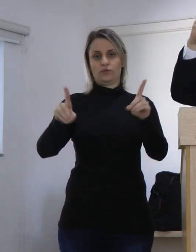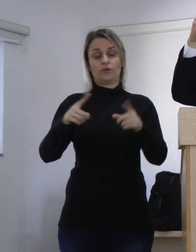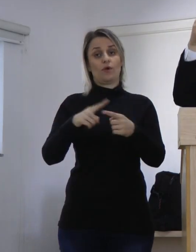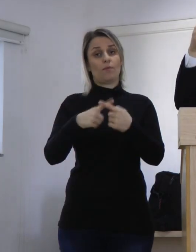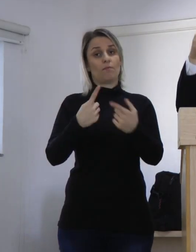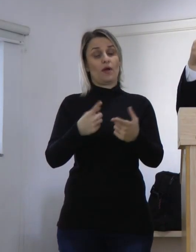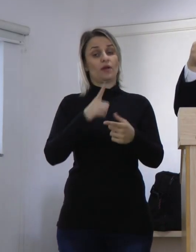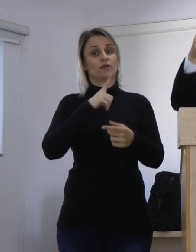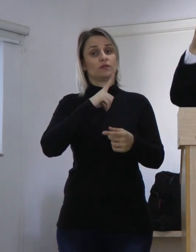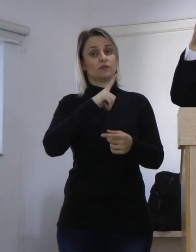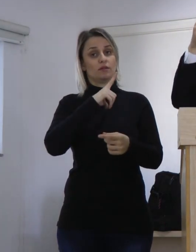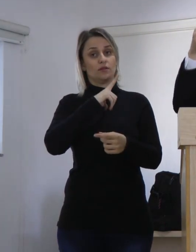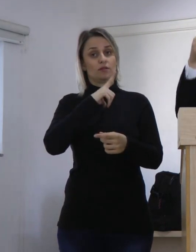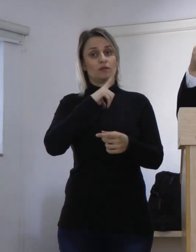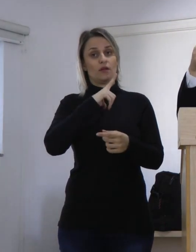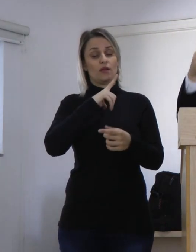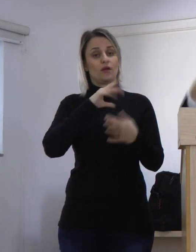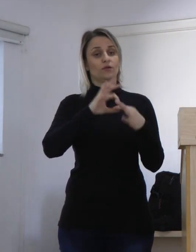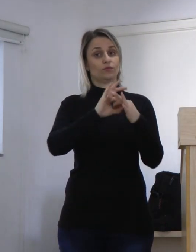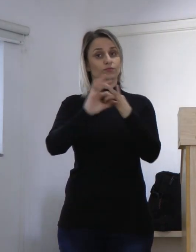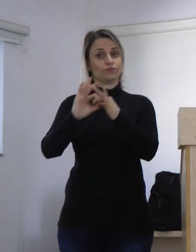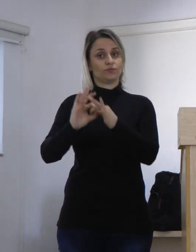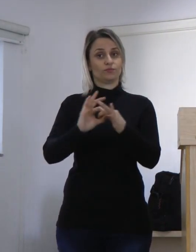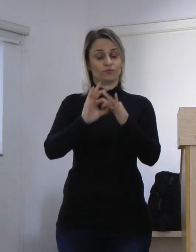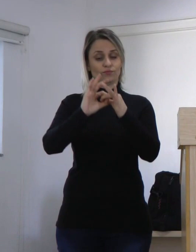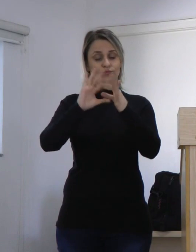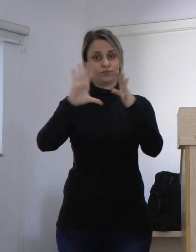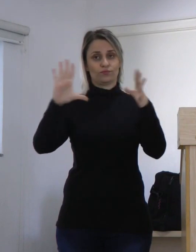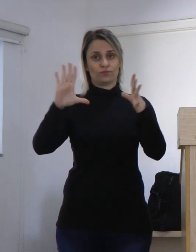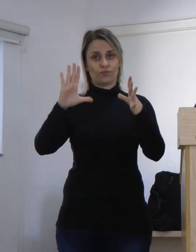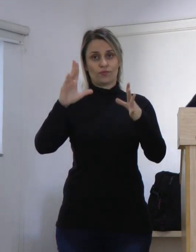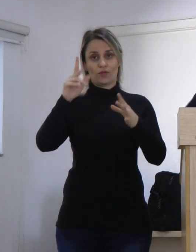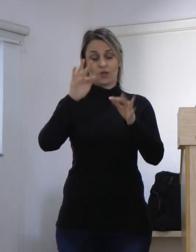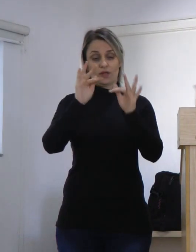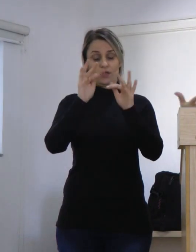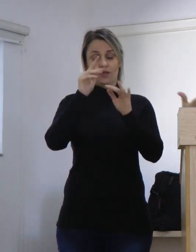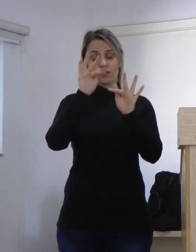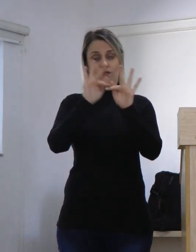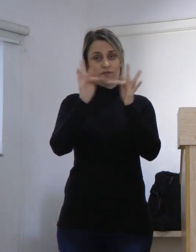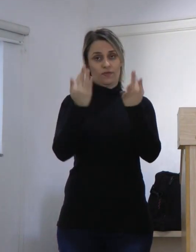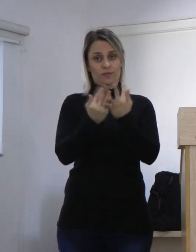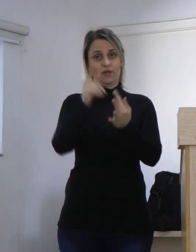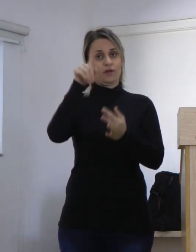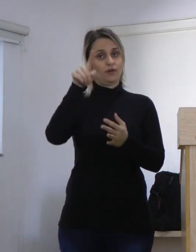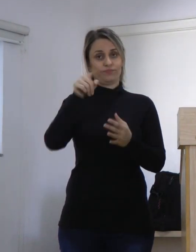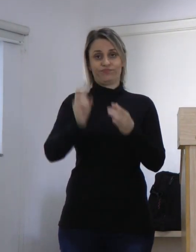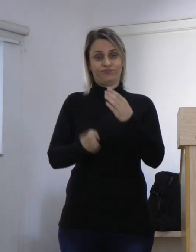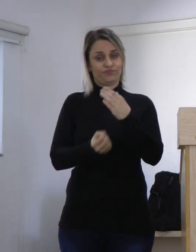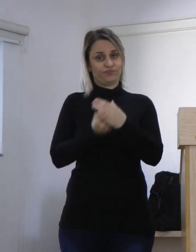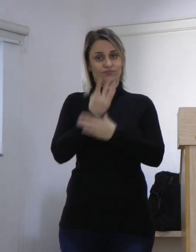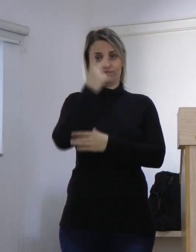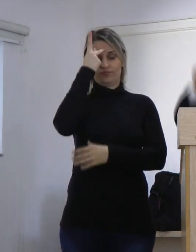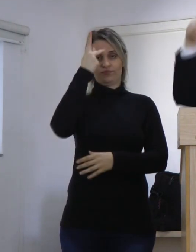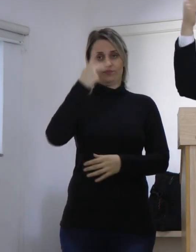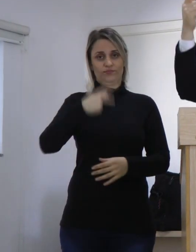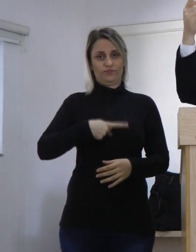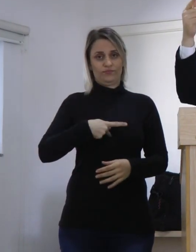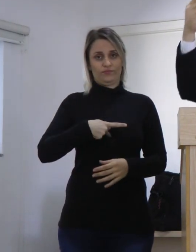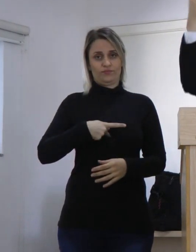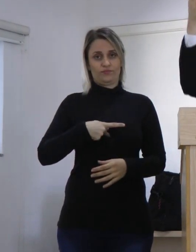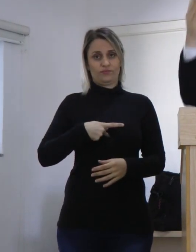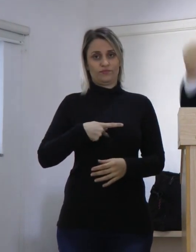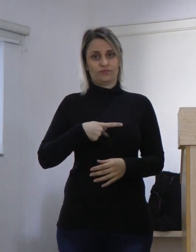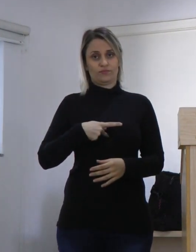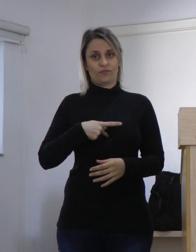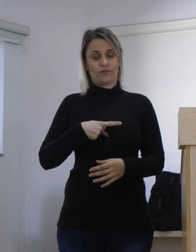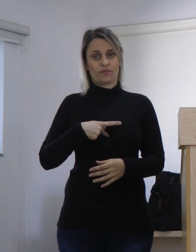uma recrudescência do egoísmo. E é o que nós temos visto hoje. No Reino Unido,